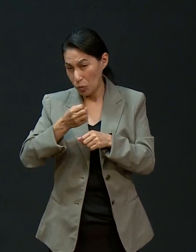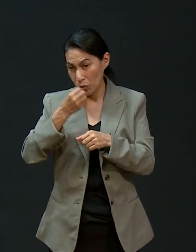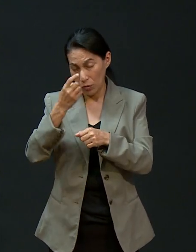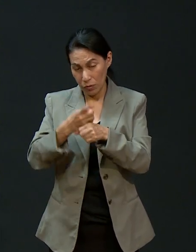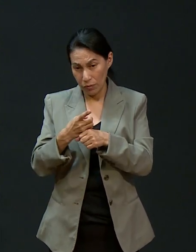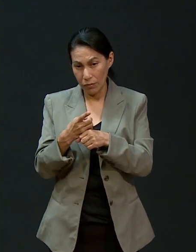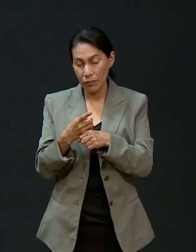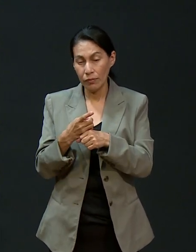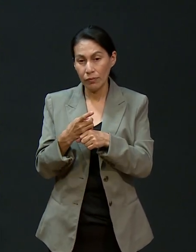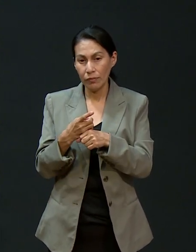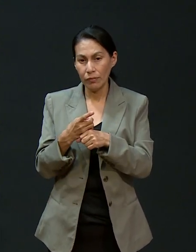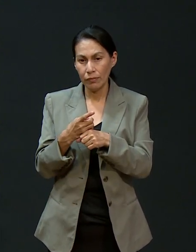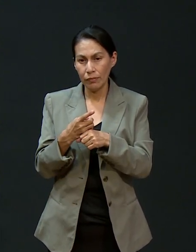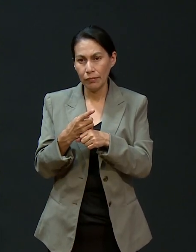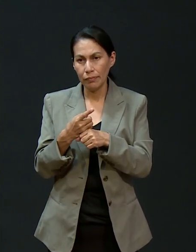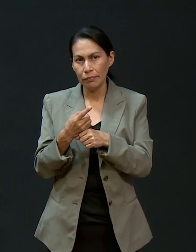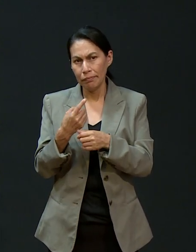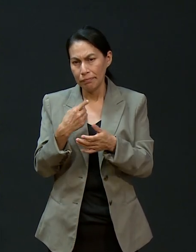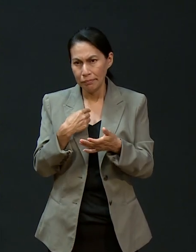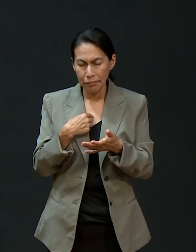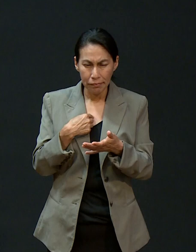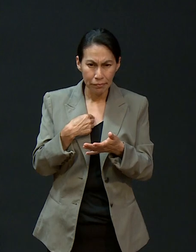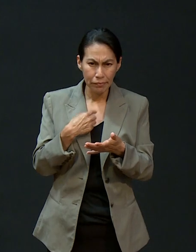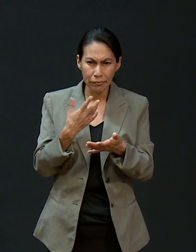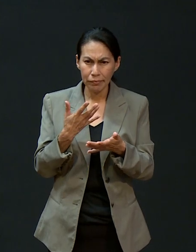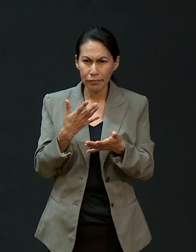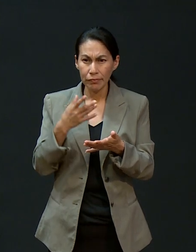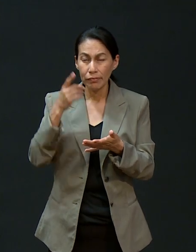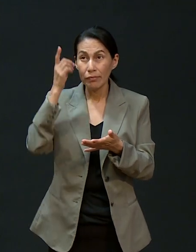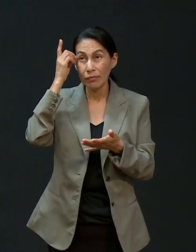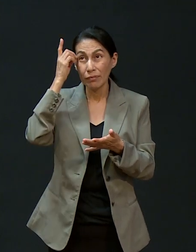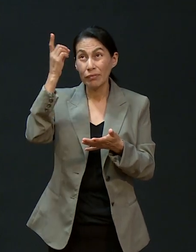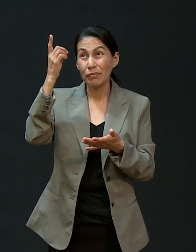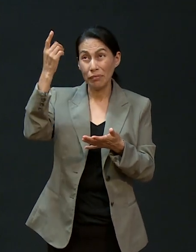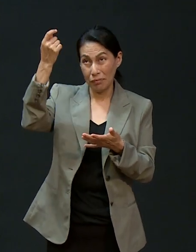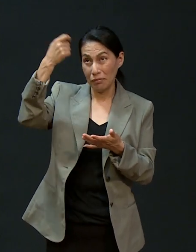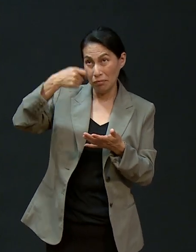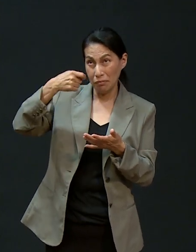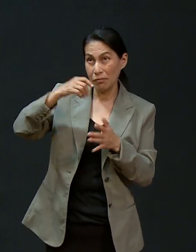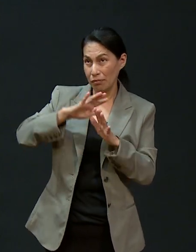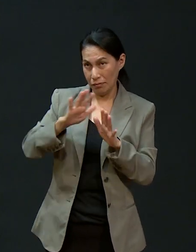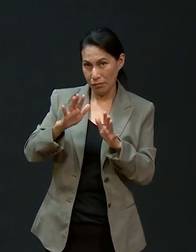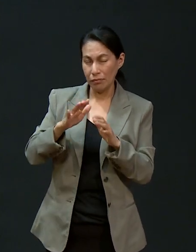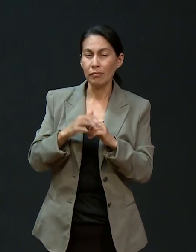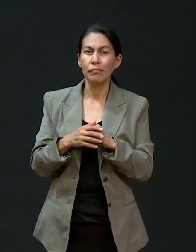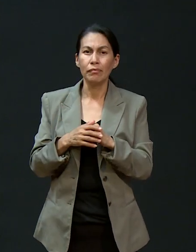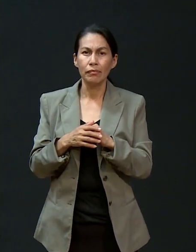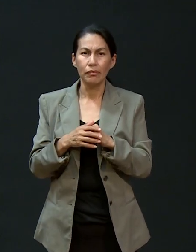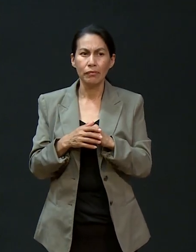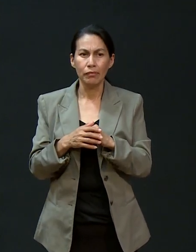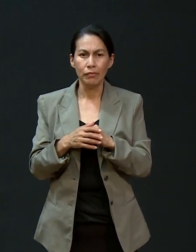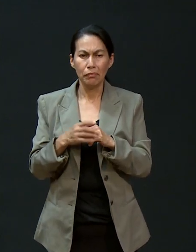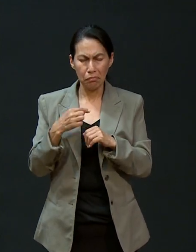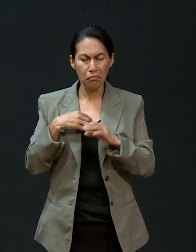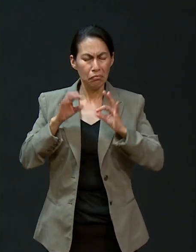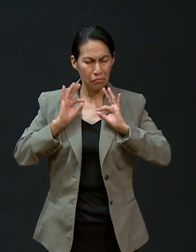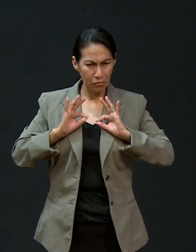Pensaba en oportunidades. ¿Qué oportunidades? Bueno, Dios ya había me dado la bendición.